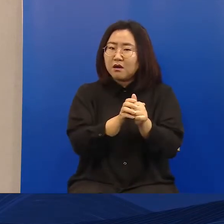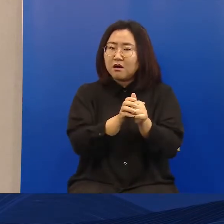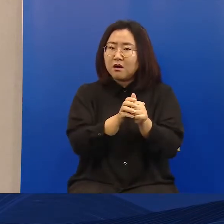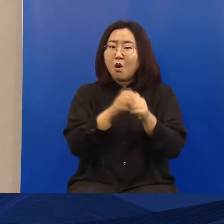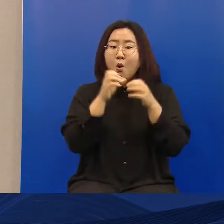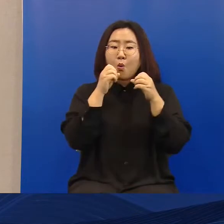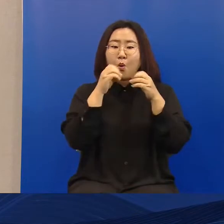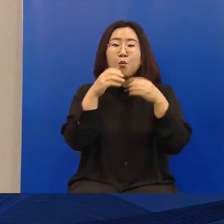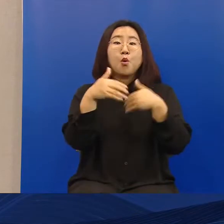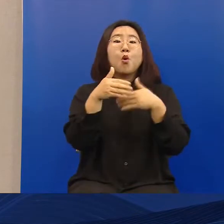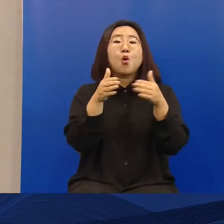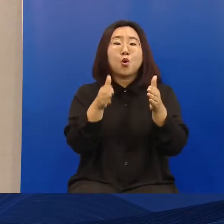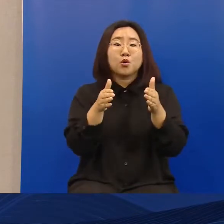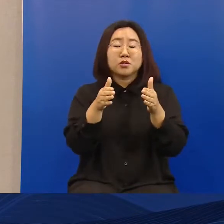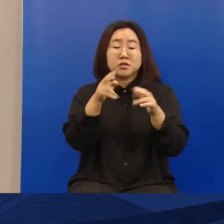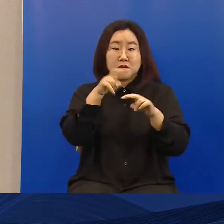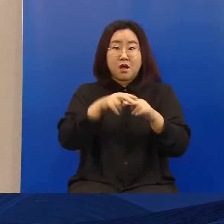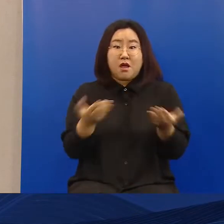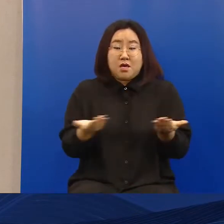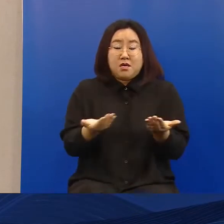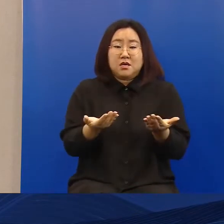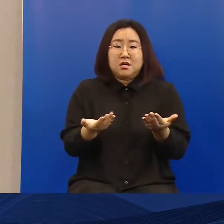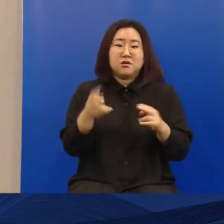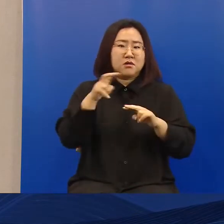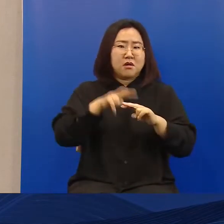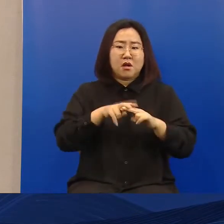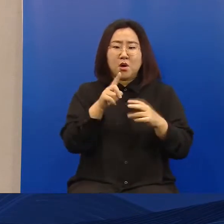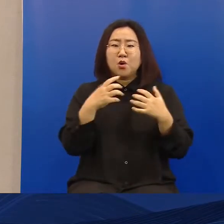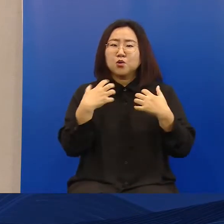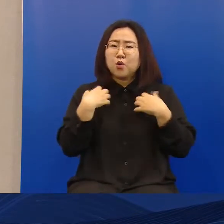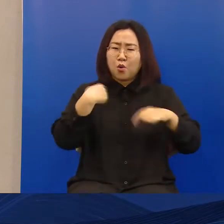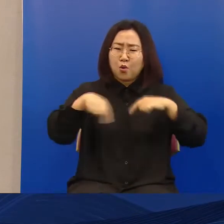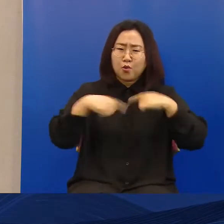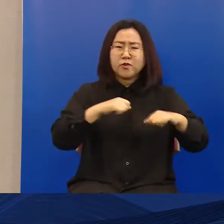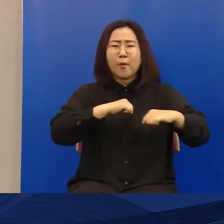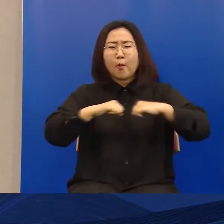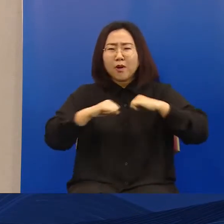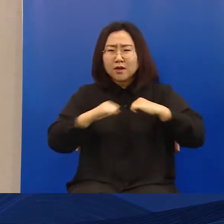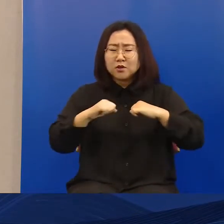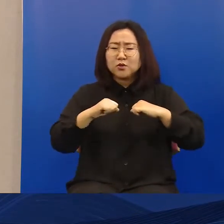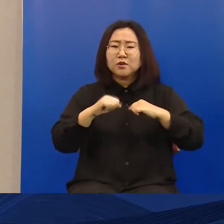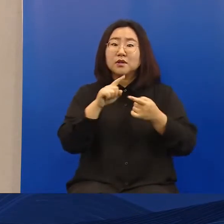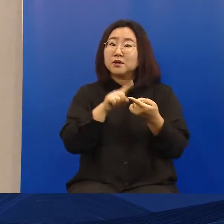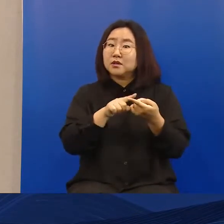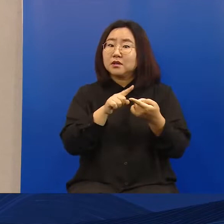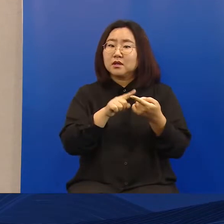공보관실에 배치해서 실질적으로 도정의 여러 가지 활동들을